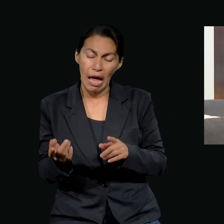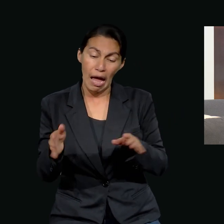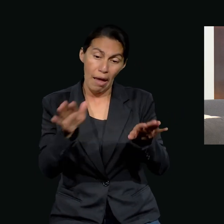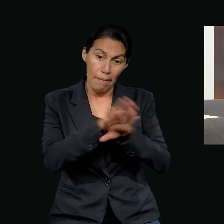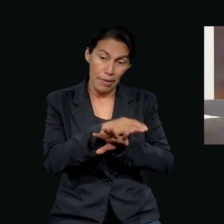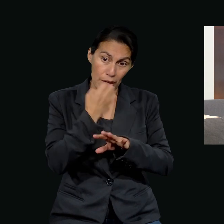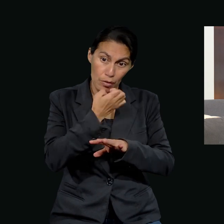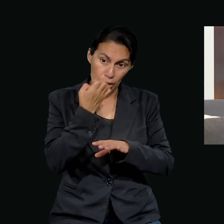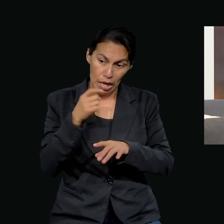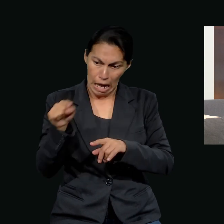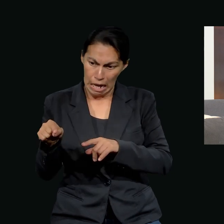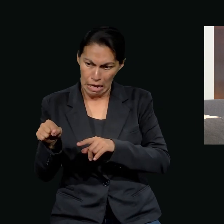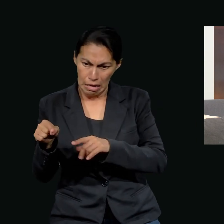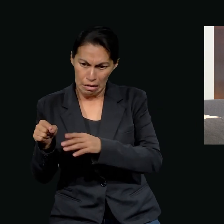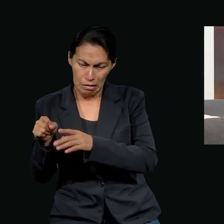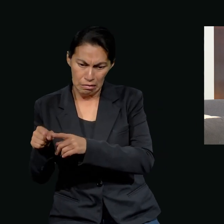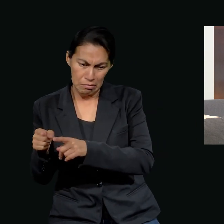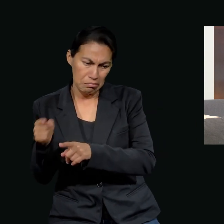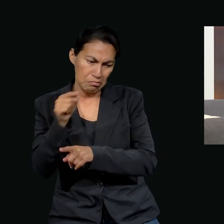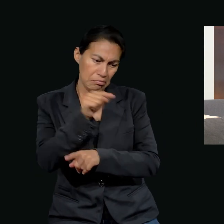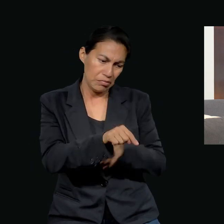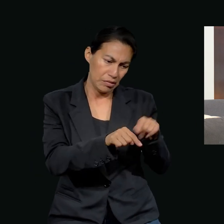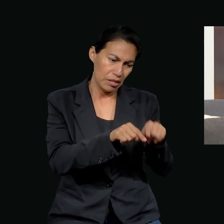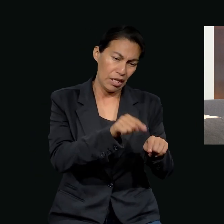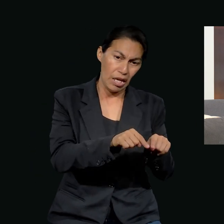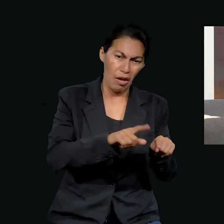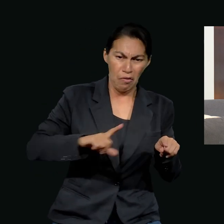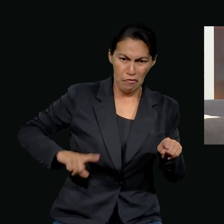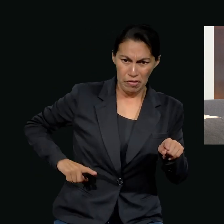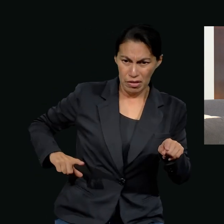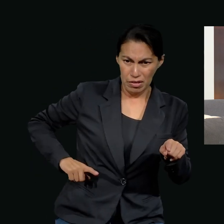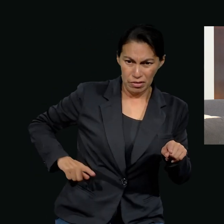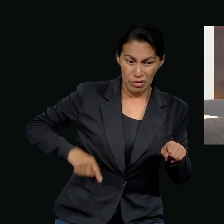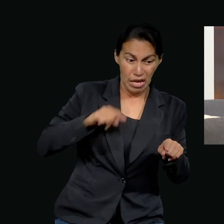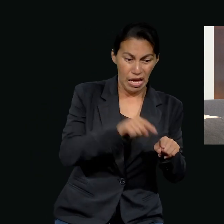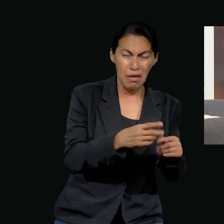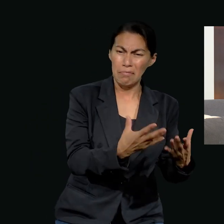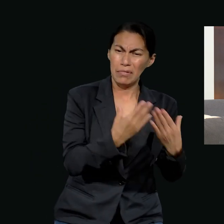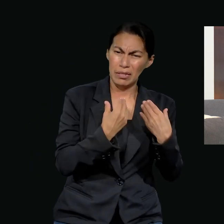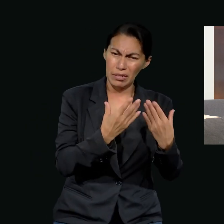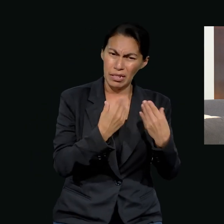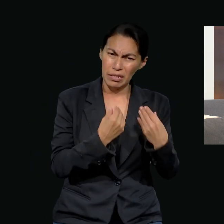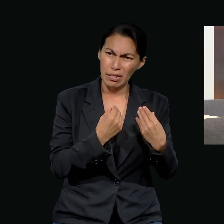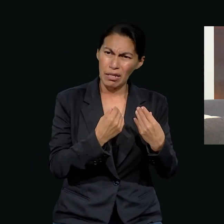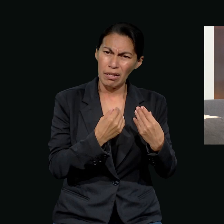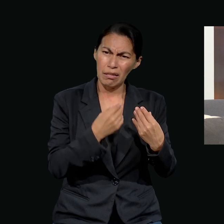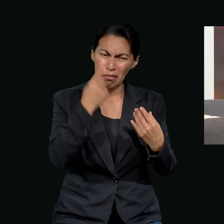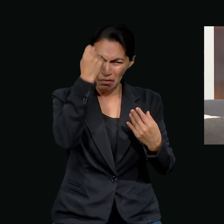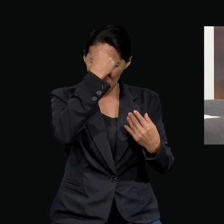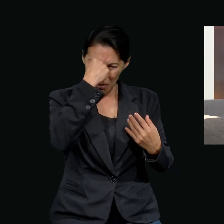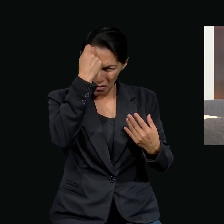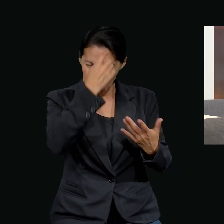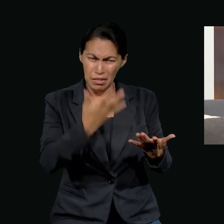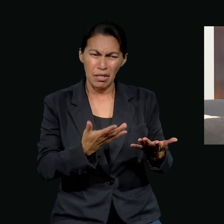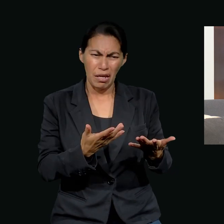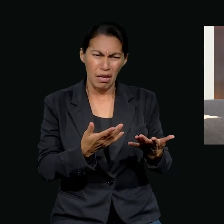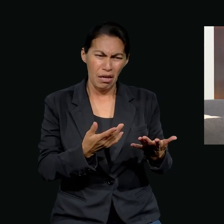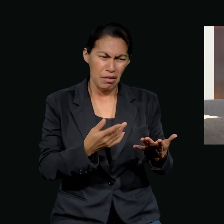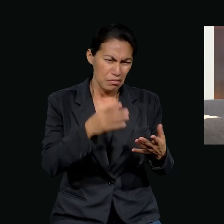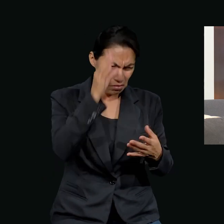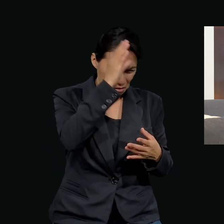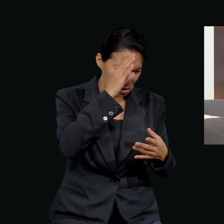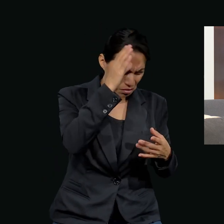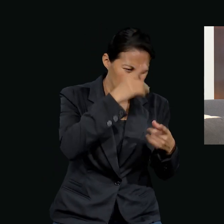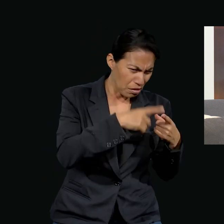enseñar, por ejemplo, que la teoría de la evolución era ciencia demostrada. Imagínese usted.